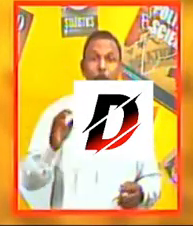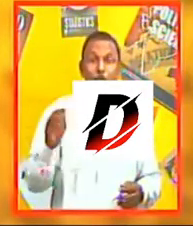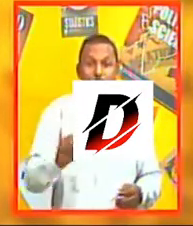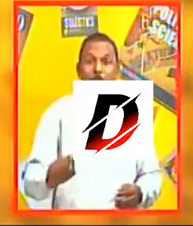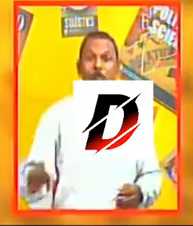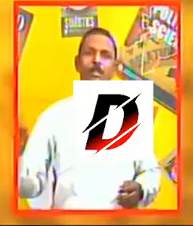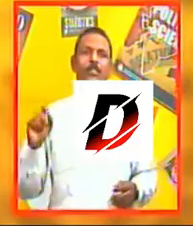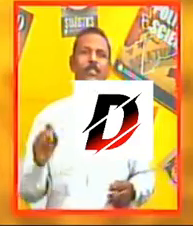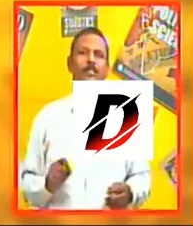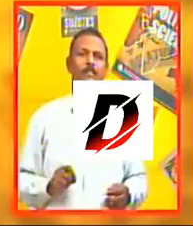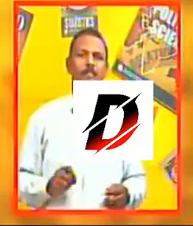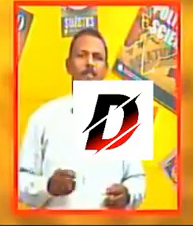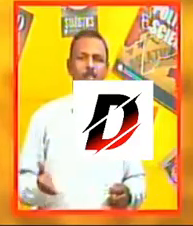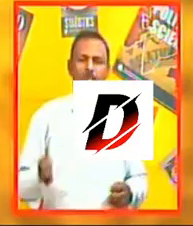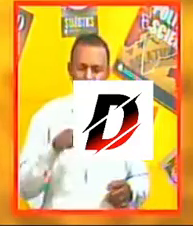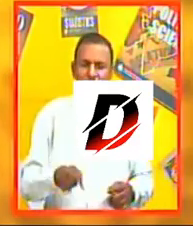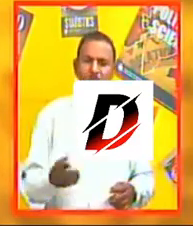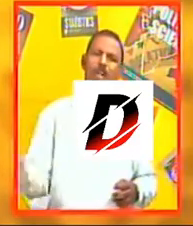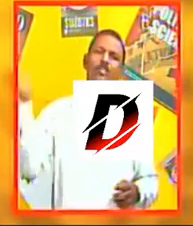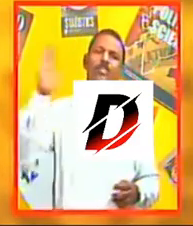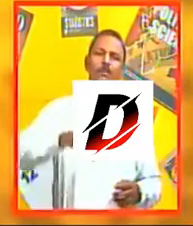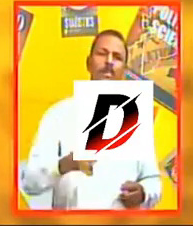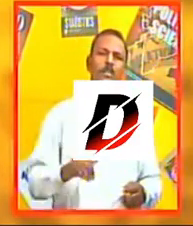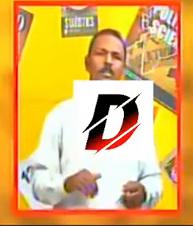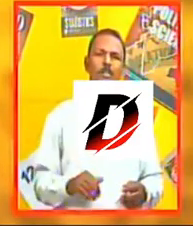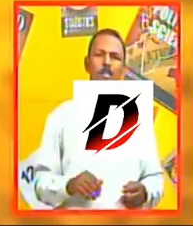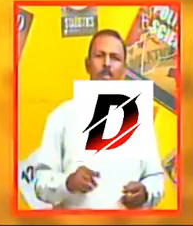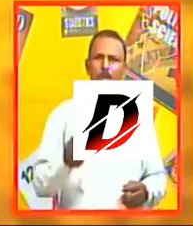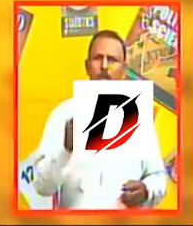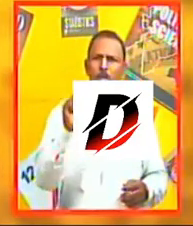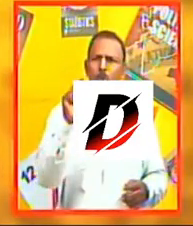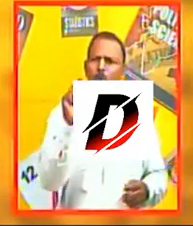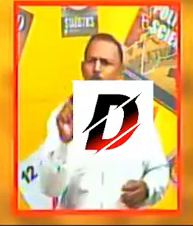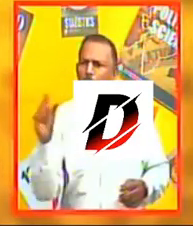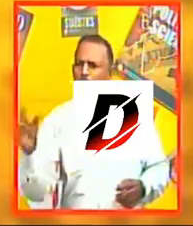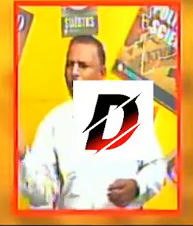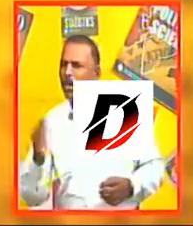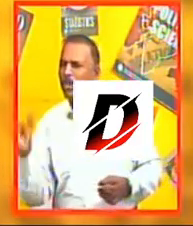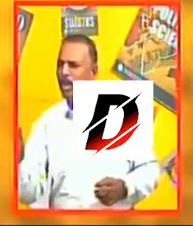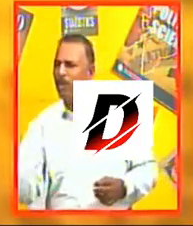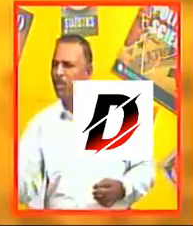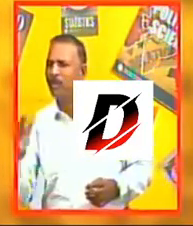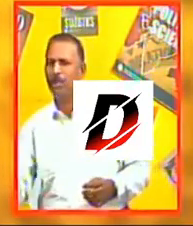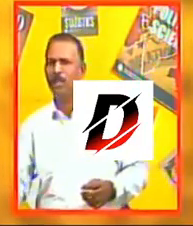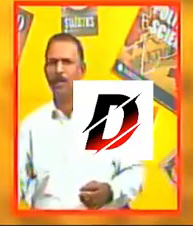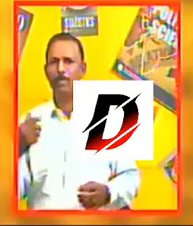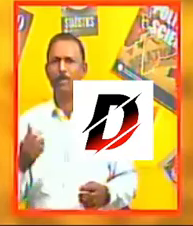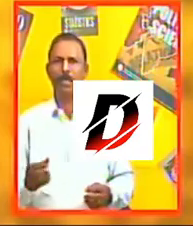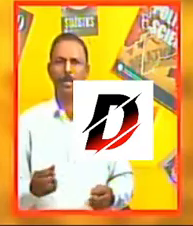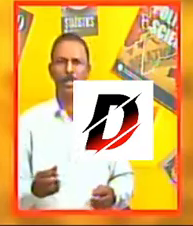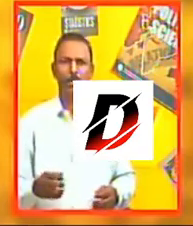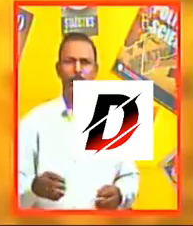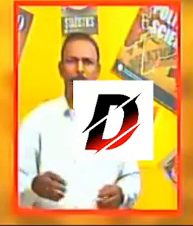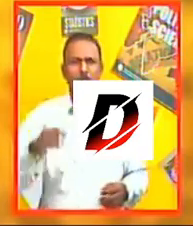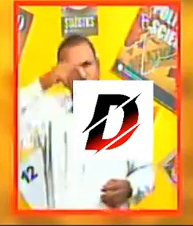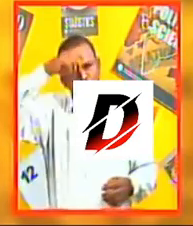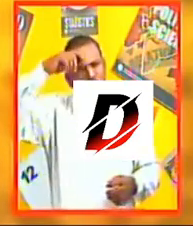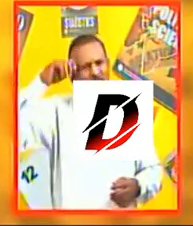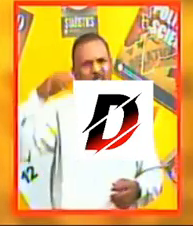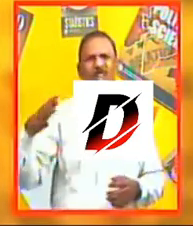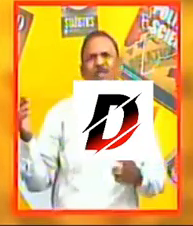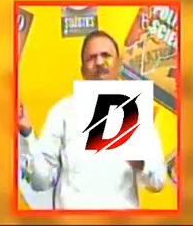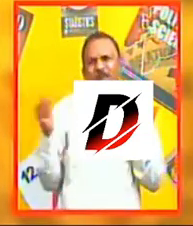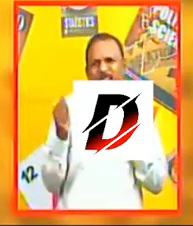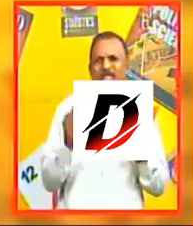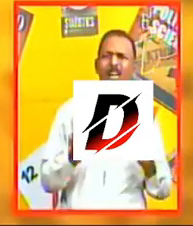புரிதல், பயன்படுத்துதல். இதற்கு அடுத்தபடியாக ஒவ்வொரு பகுதியை நம்ம சொல்லும் பொழுது பார்த்தோம்னா, கோடைகாலம்